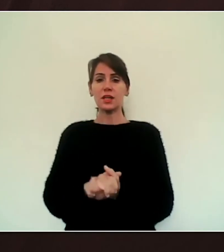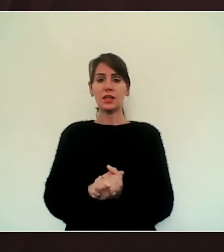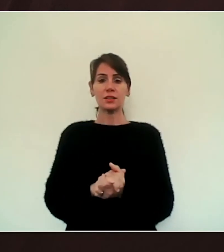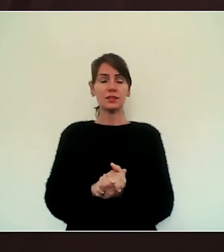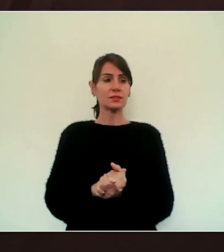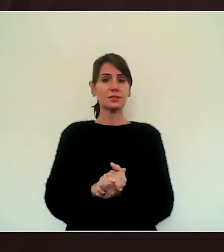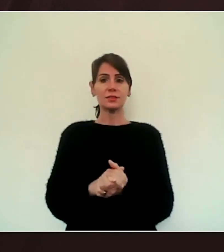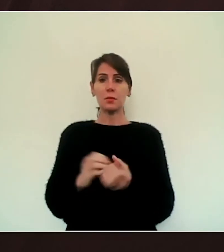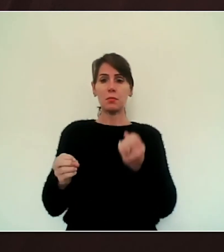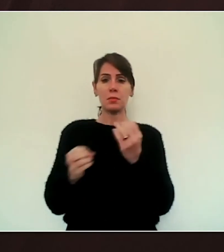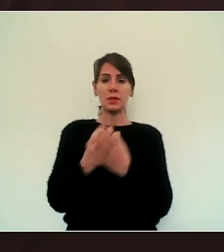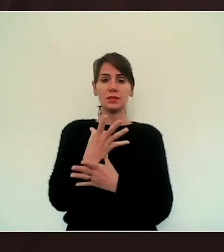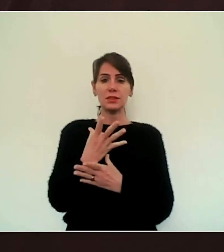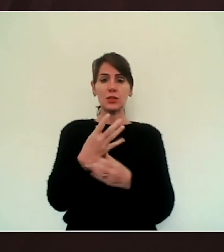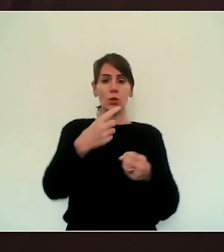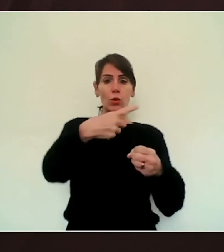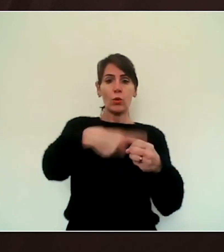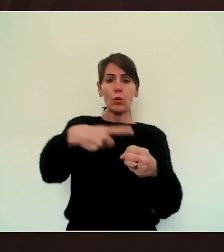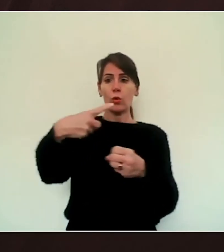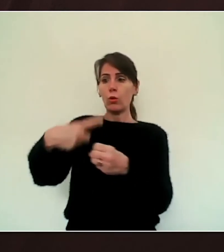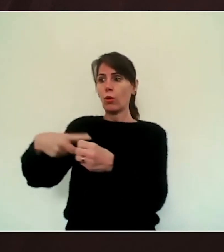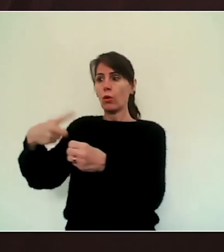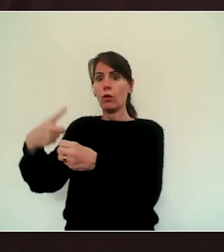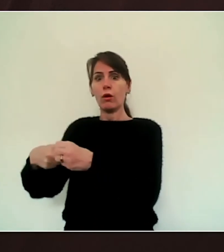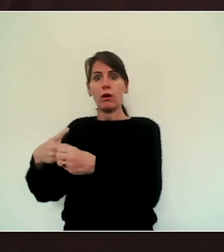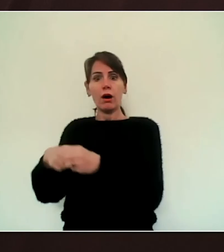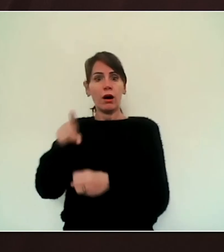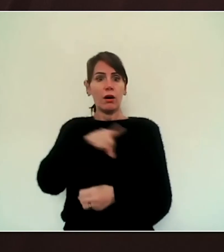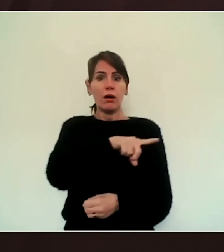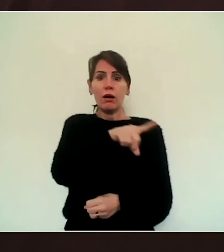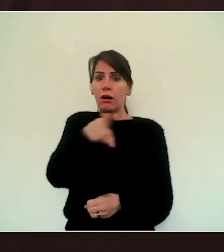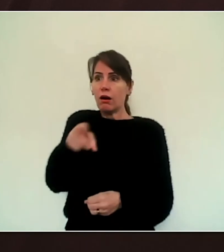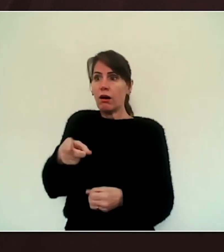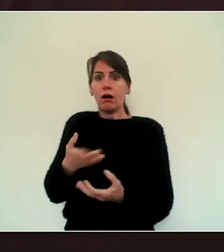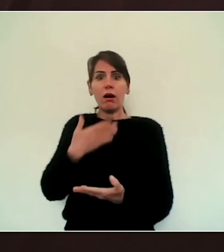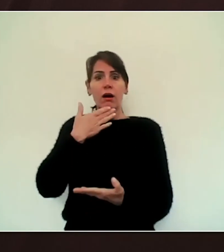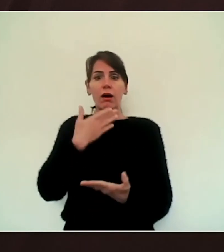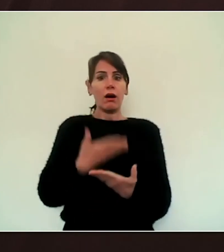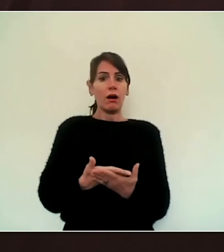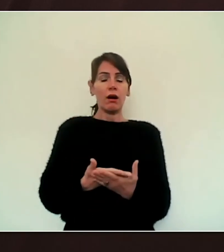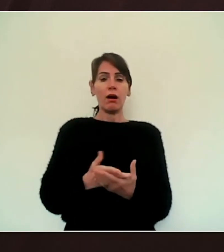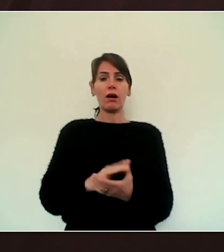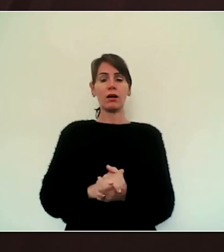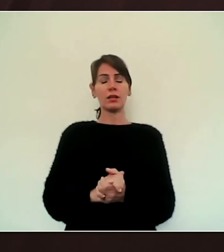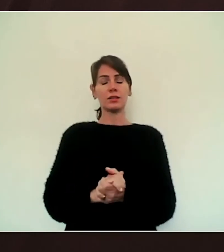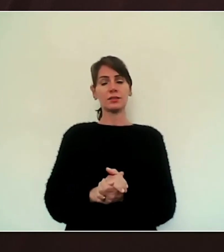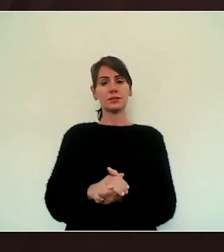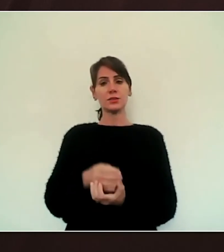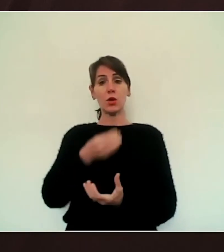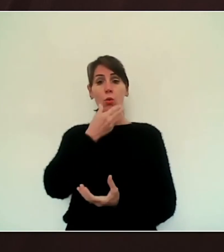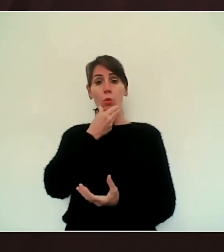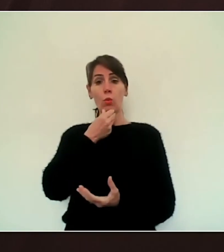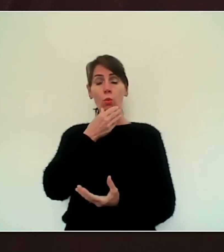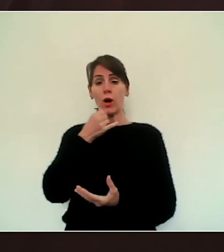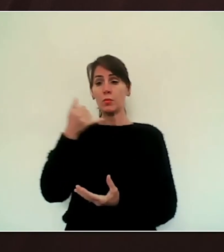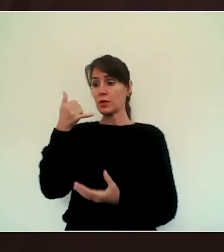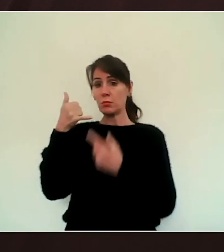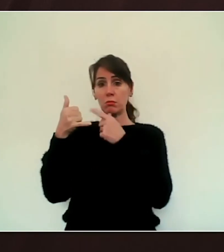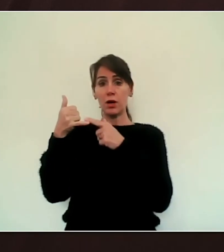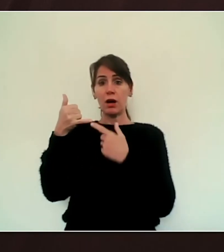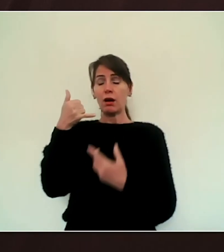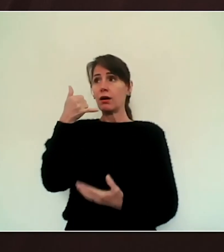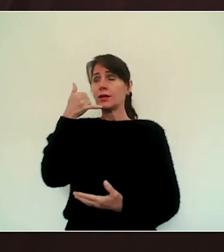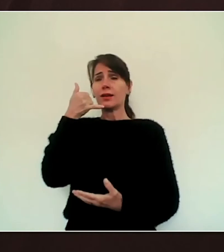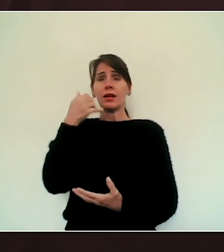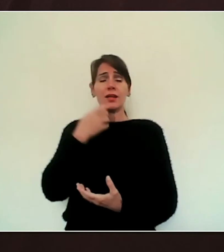Brotando. Em todo lugar vocês estão. E ele estava bem emocionado, irmãos, muito emocionado.